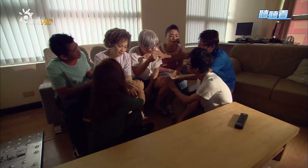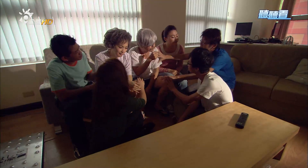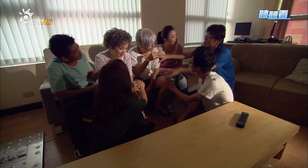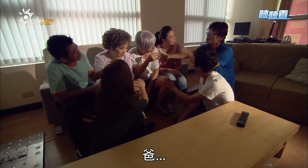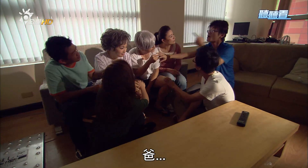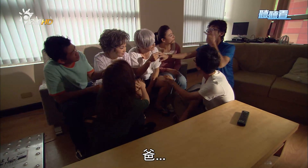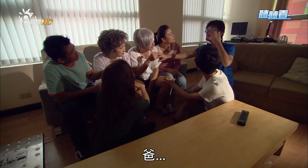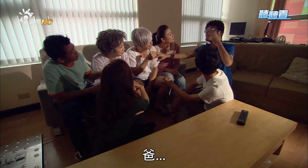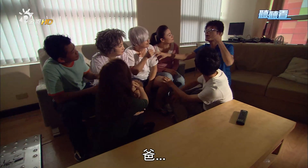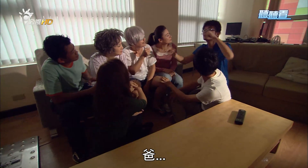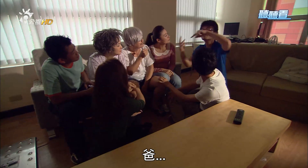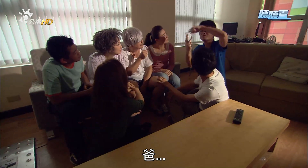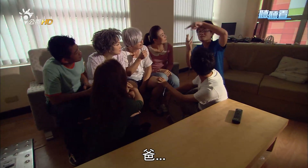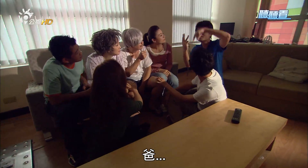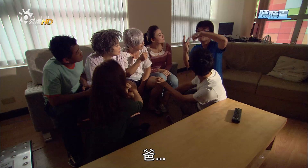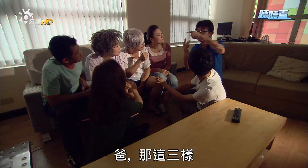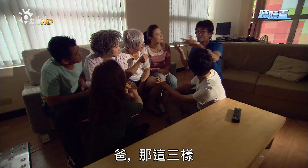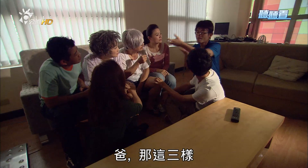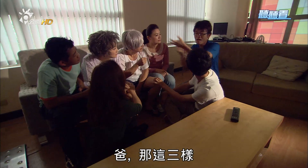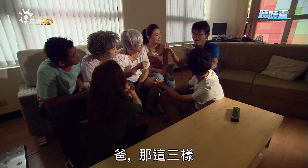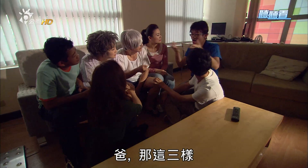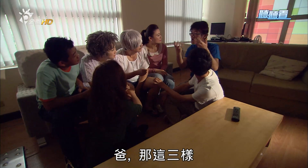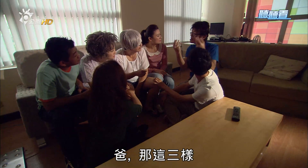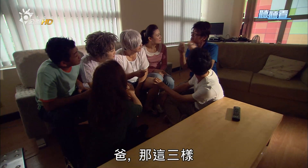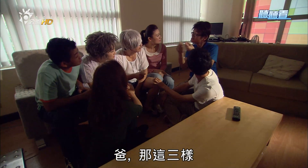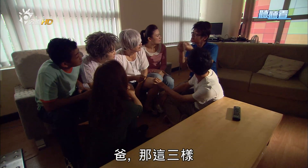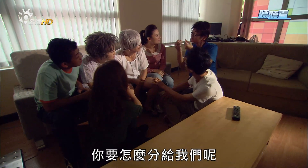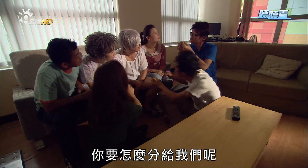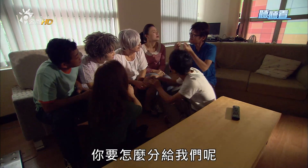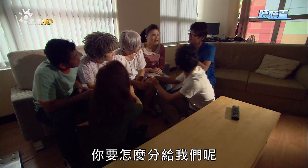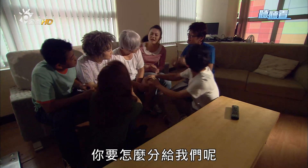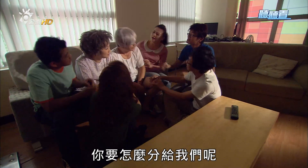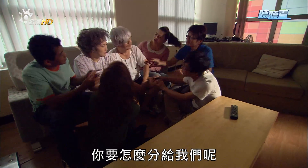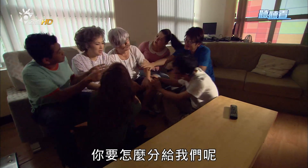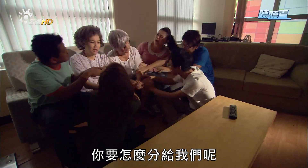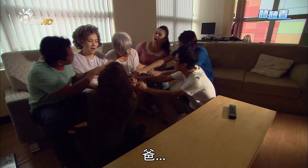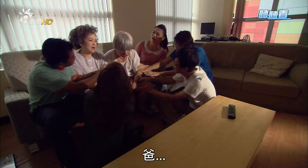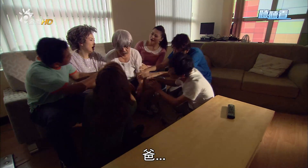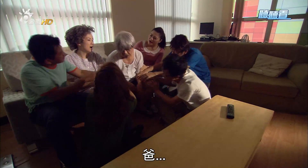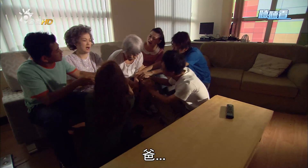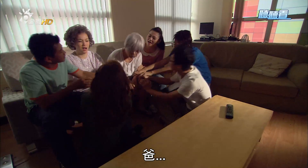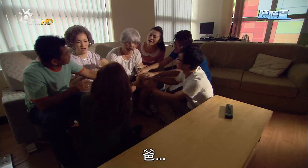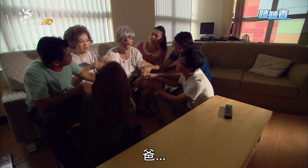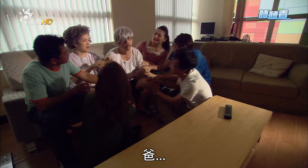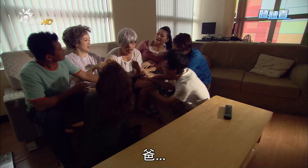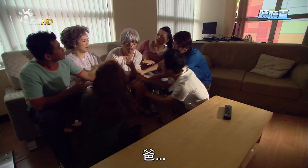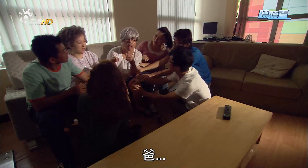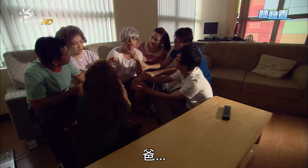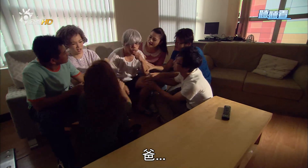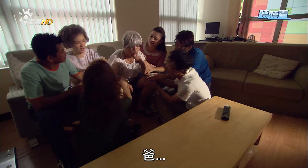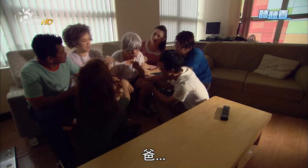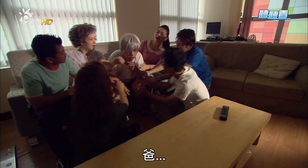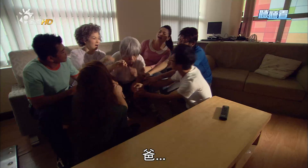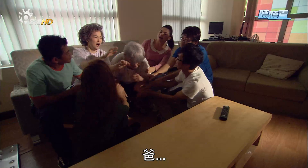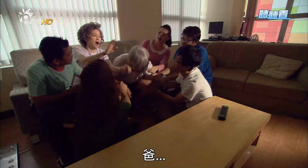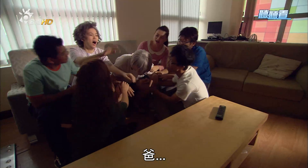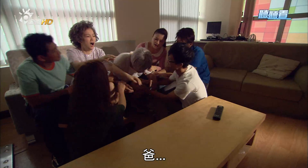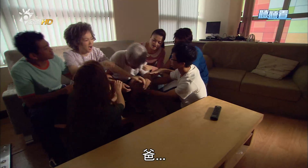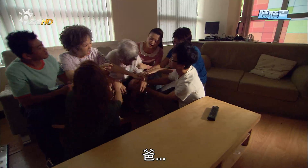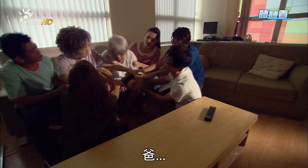爸，爸，爸，那这三样你要怎么分给我们呢？ 爸， 爸， 爸， 爸， 爸，